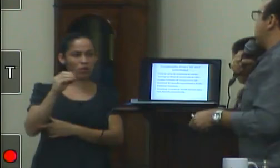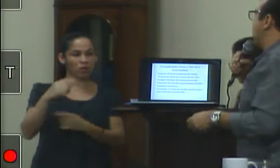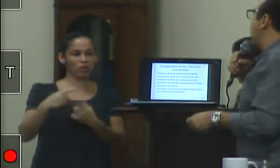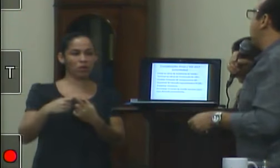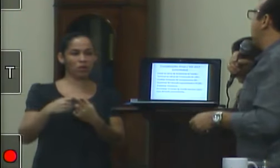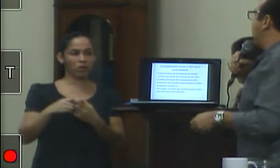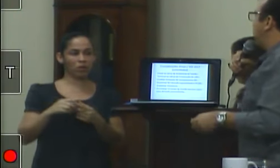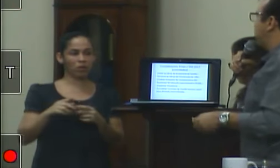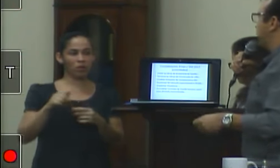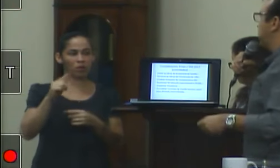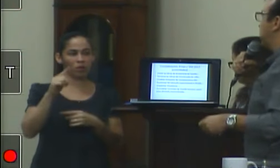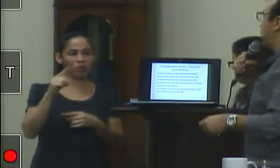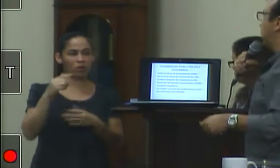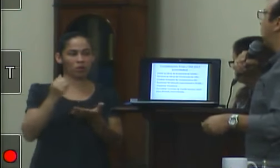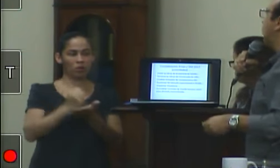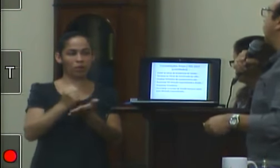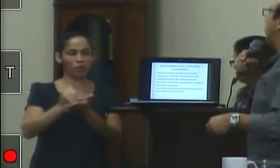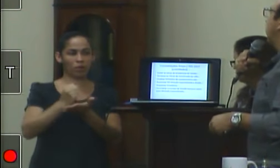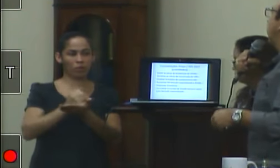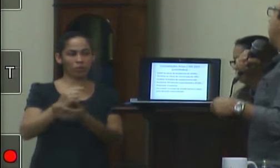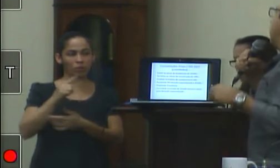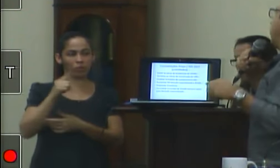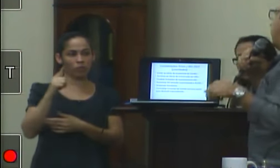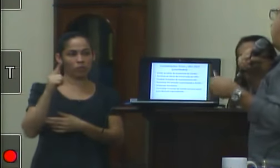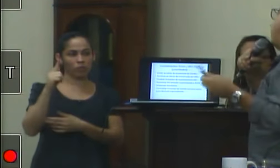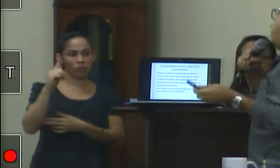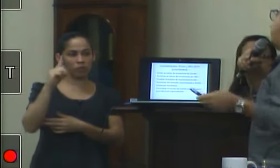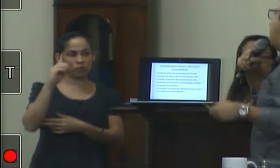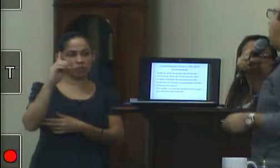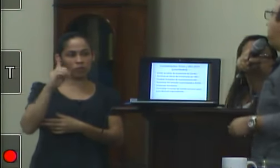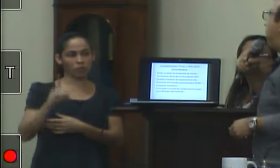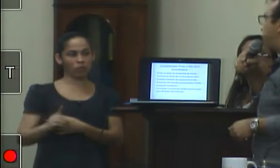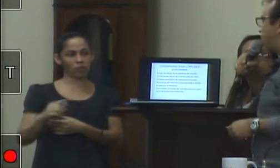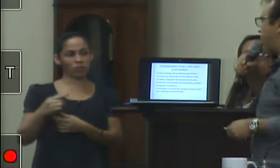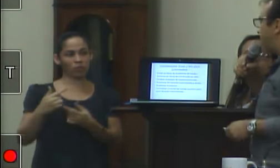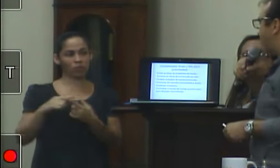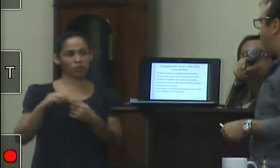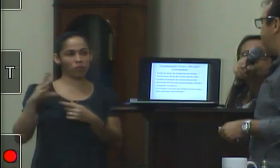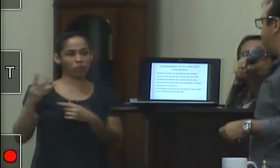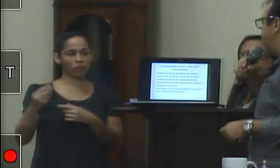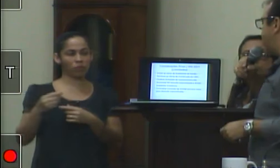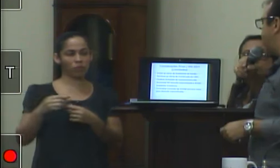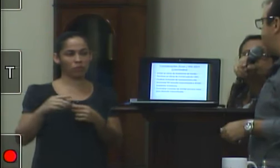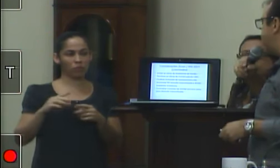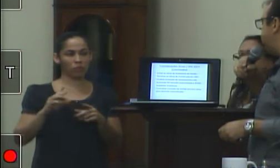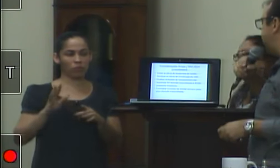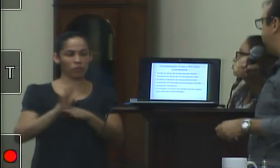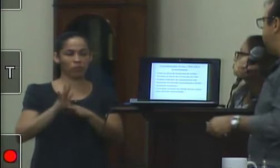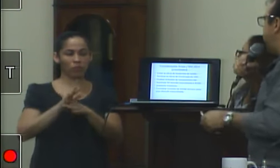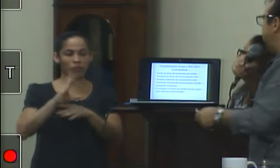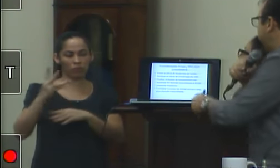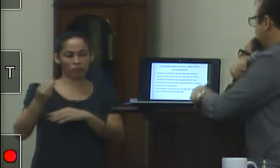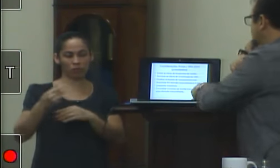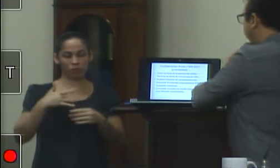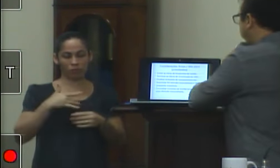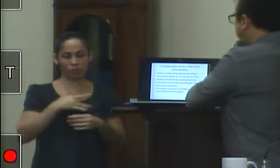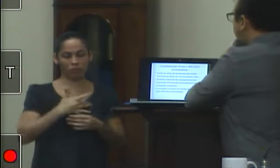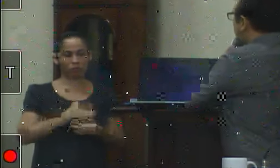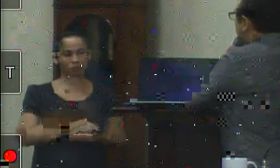de gestão com o terceiro setor, né, para a maior parte do nosso programa de atenção especializada.